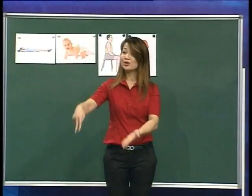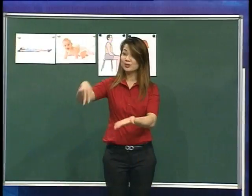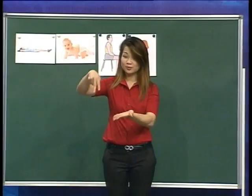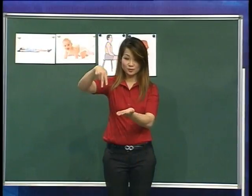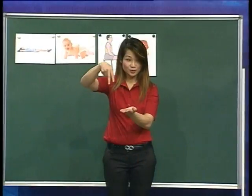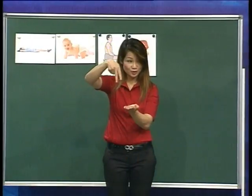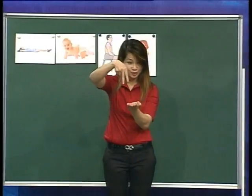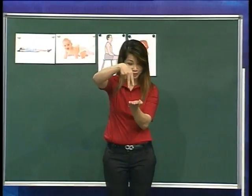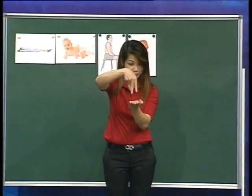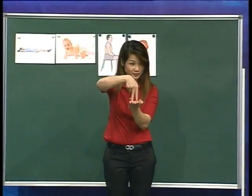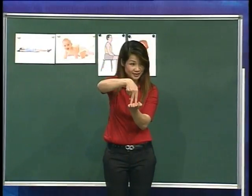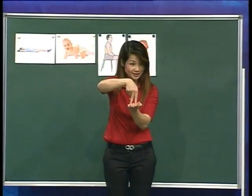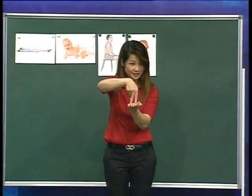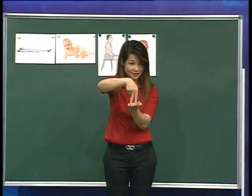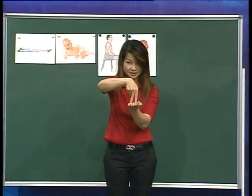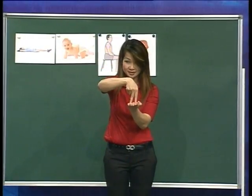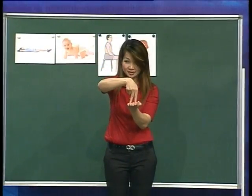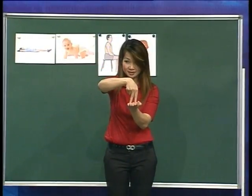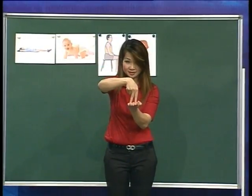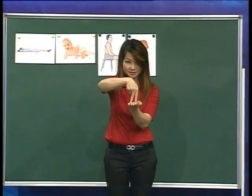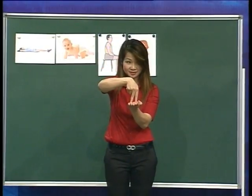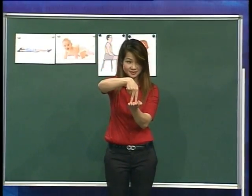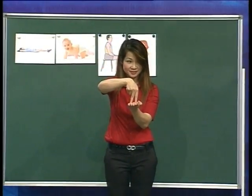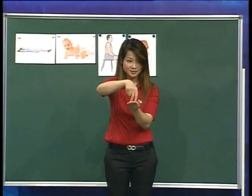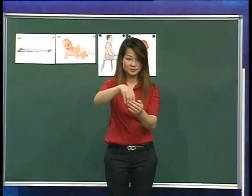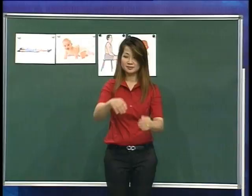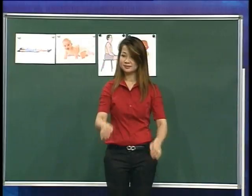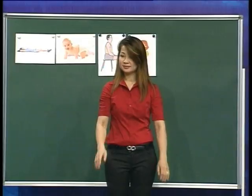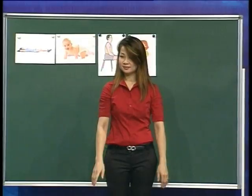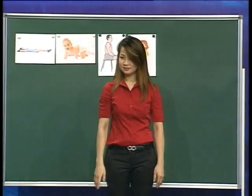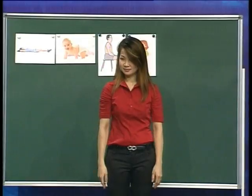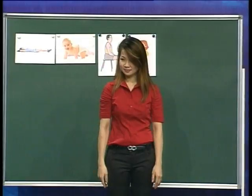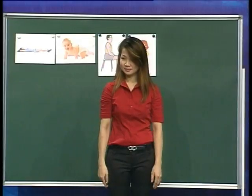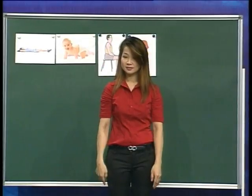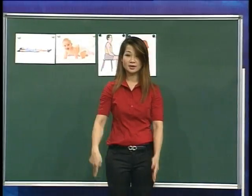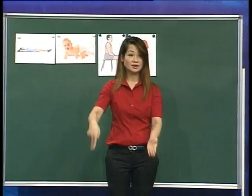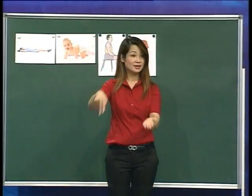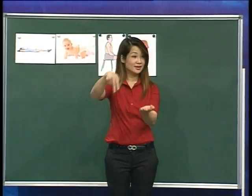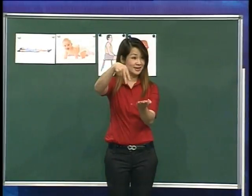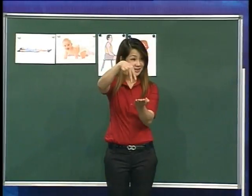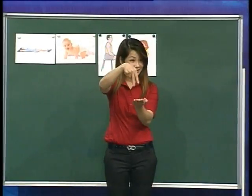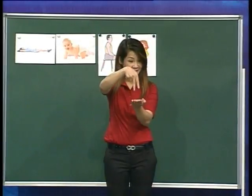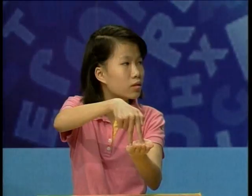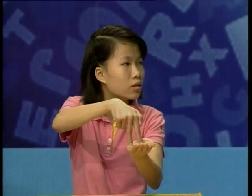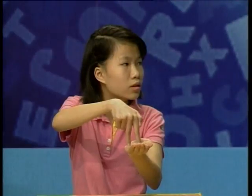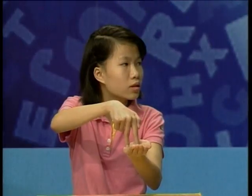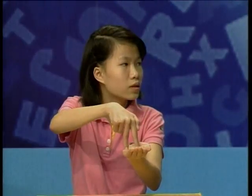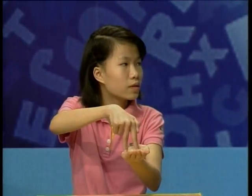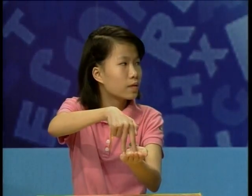Người đang đứng Tay trái để rưỡi thẳng khép kín Lòng bàn tay hướng lên trên Động tác hai Tay phải để chữ cái ngón tay vờ Lòng